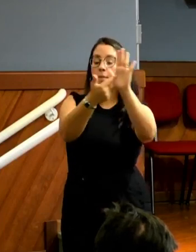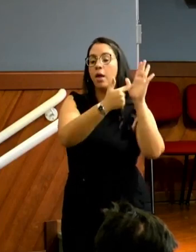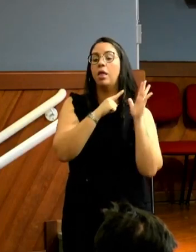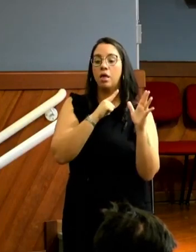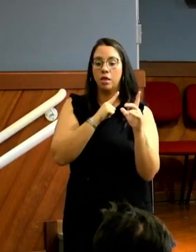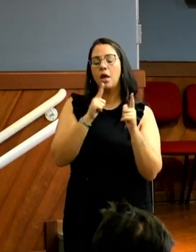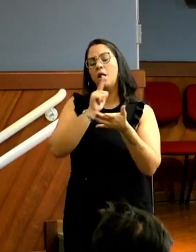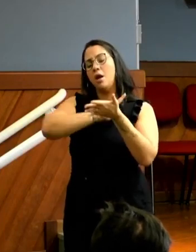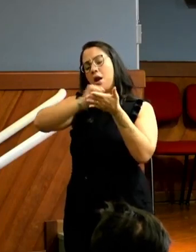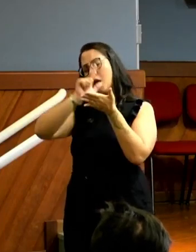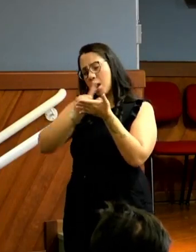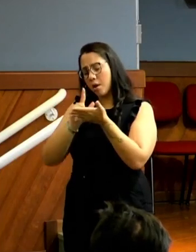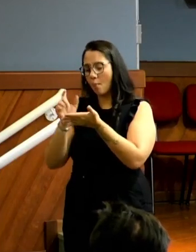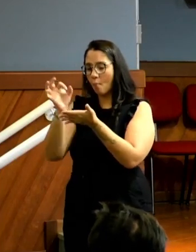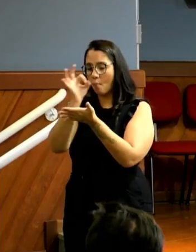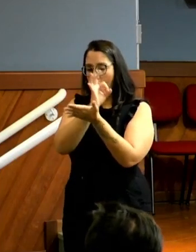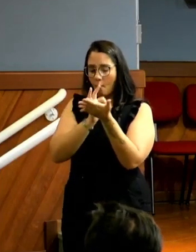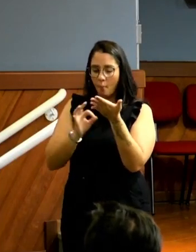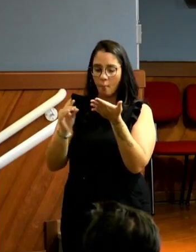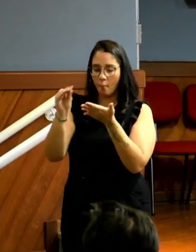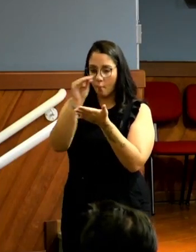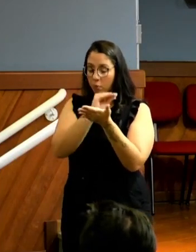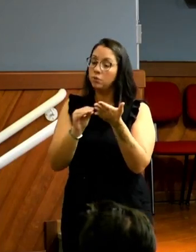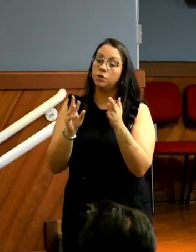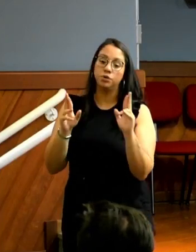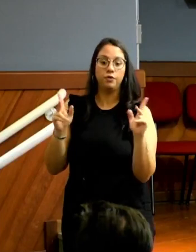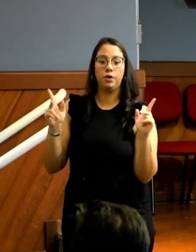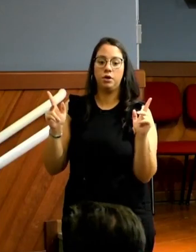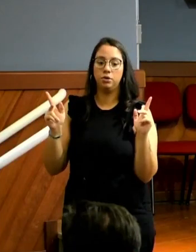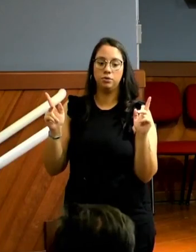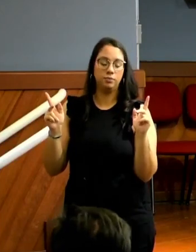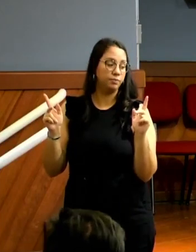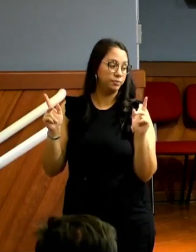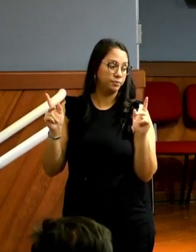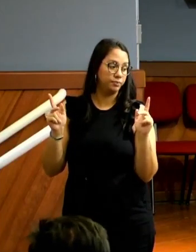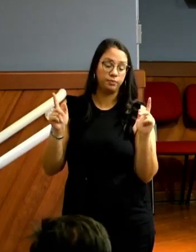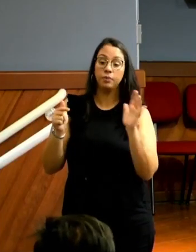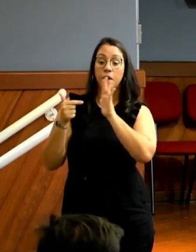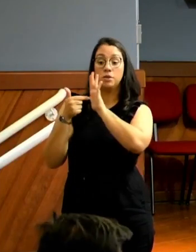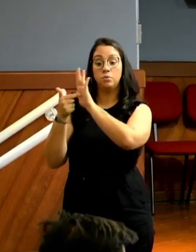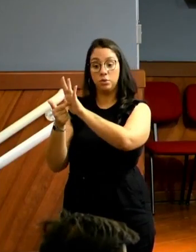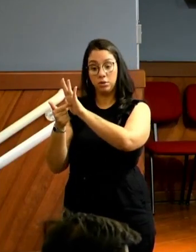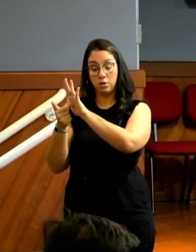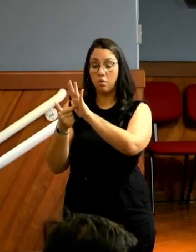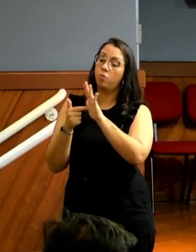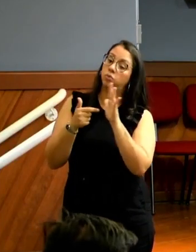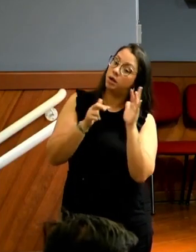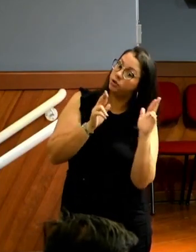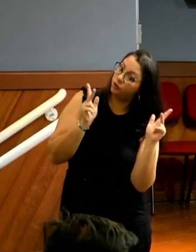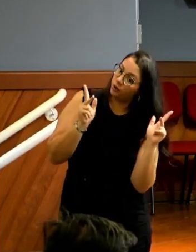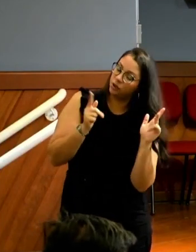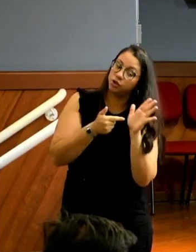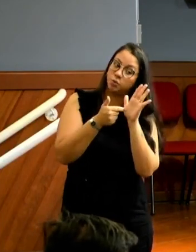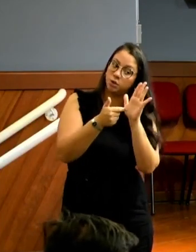digital. Limpa, tira buraco, onde dá. Aí é outra coisa. A exposição, né, essa comunicação é uma